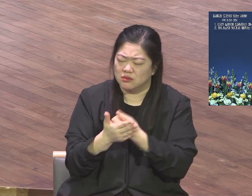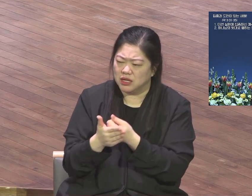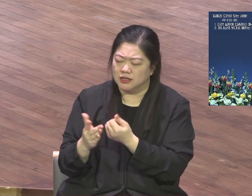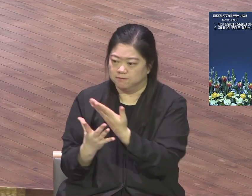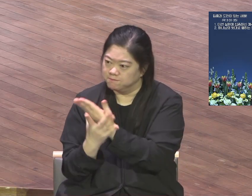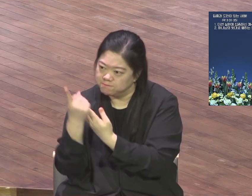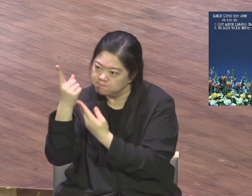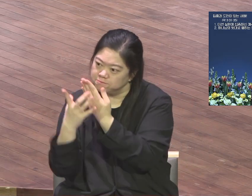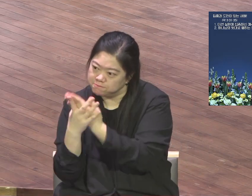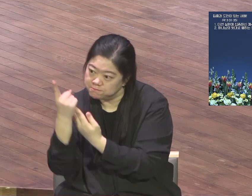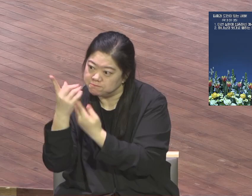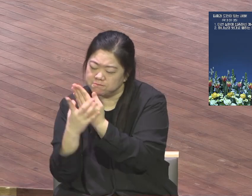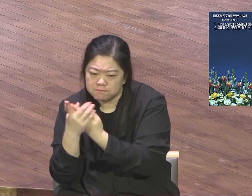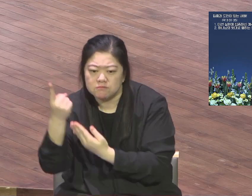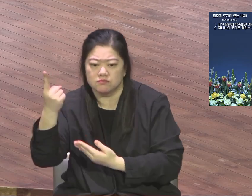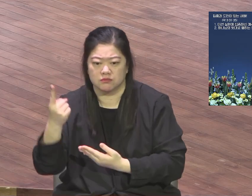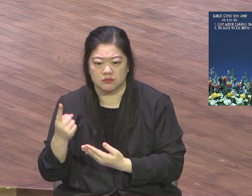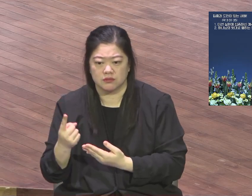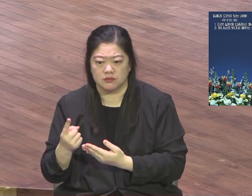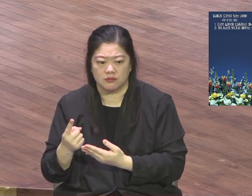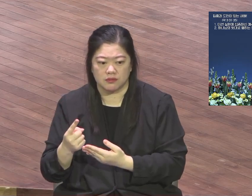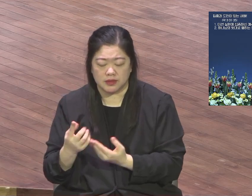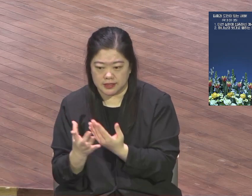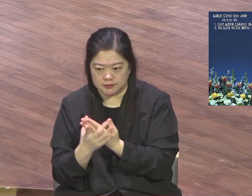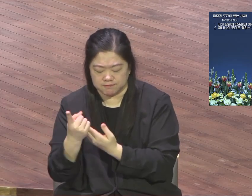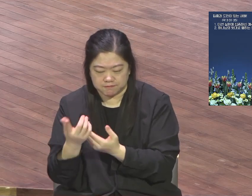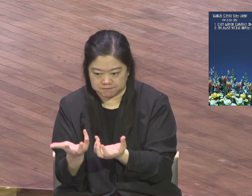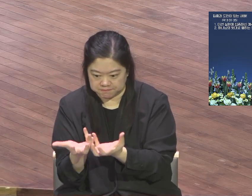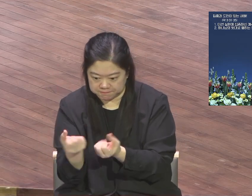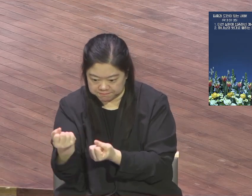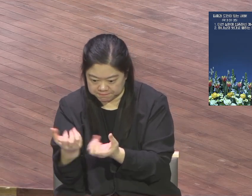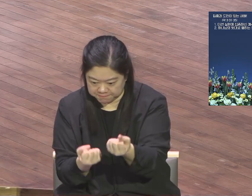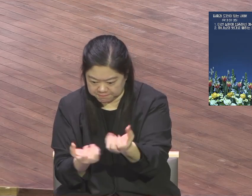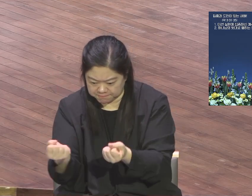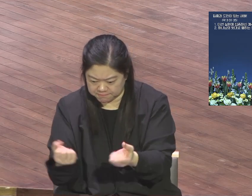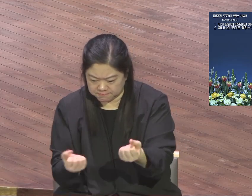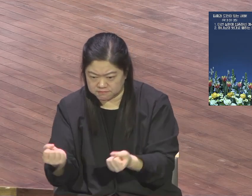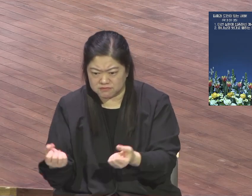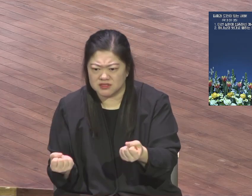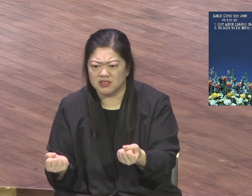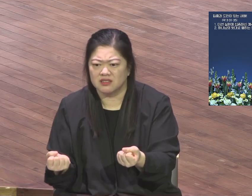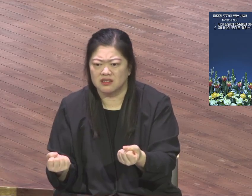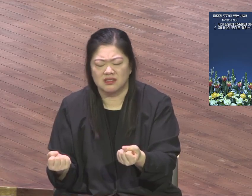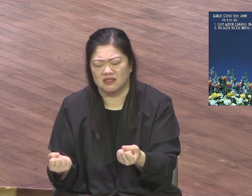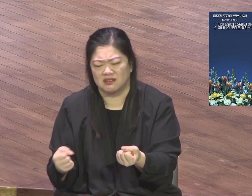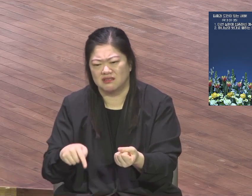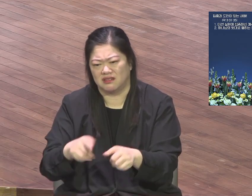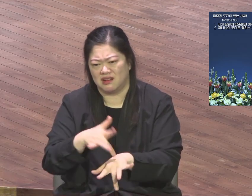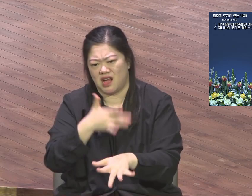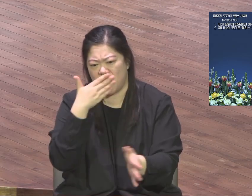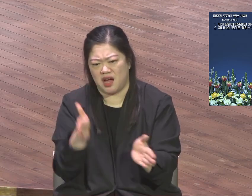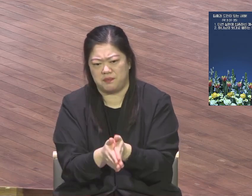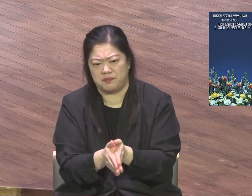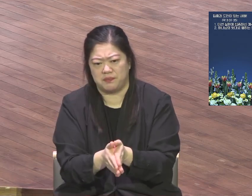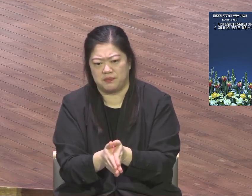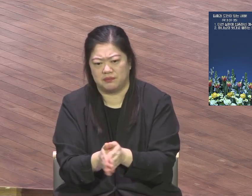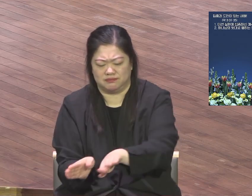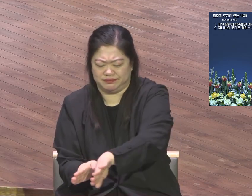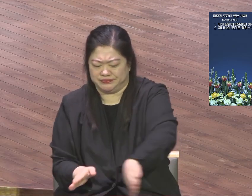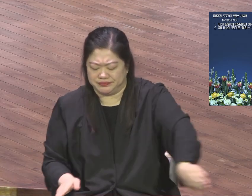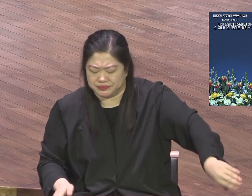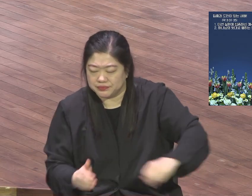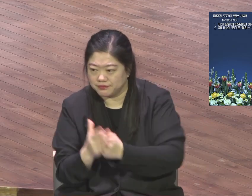돼. 원리스 되도록 만드는 피스메이커. 아멘. 화평케 하는 자 하나님의 자녀. 원리스. 이런